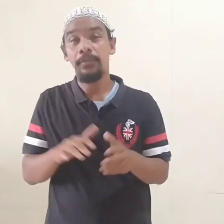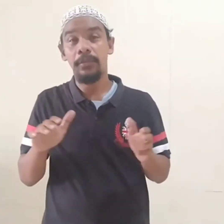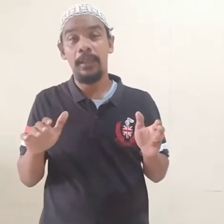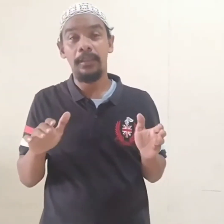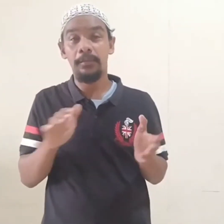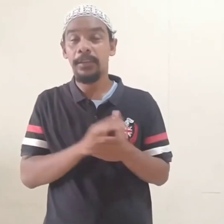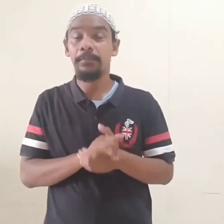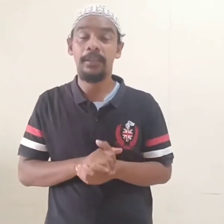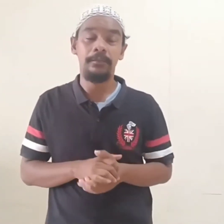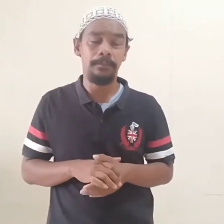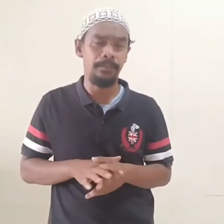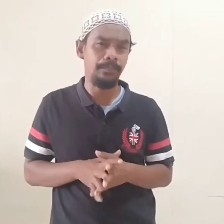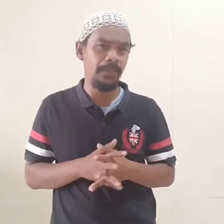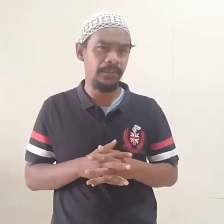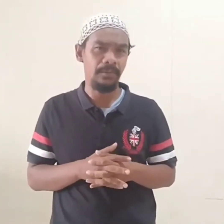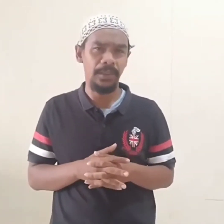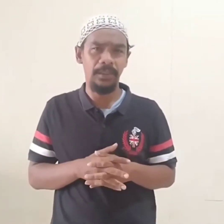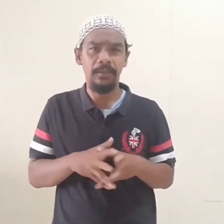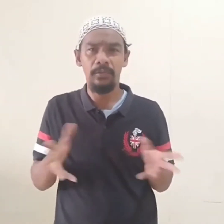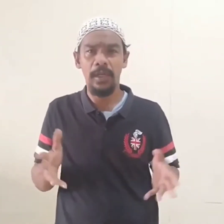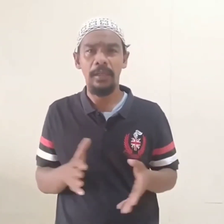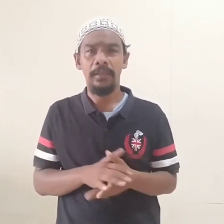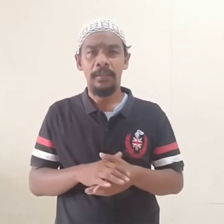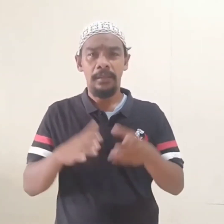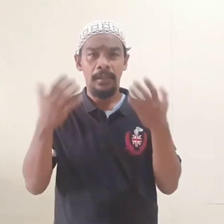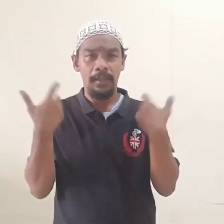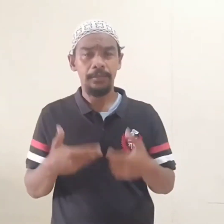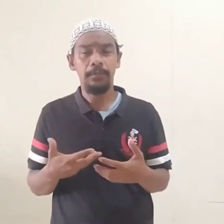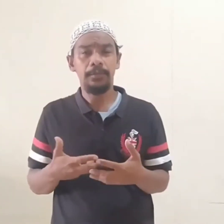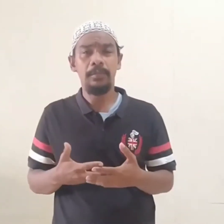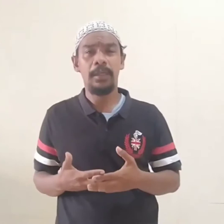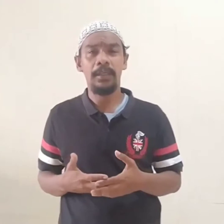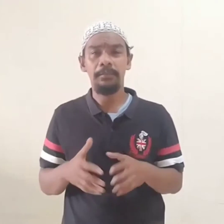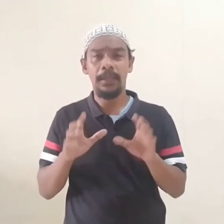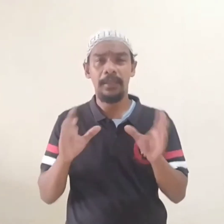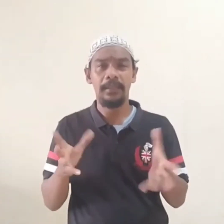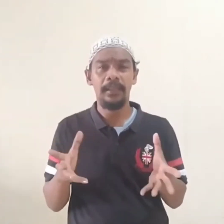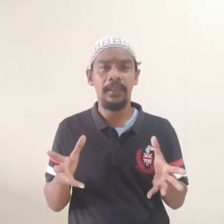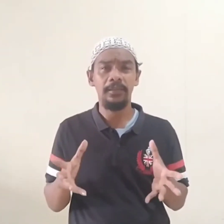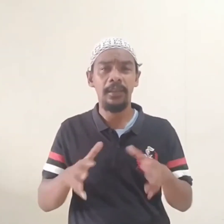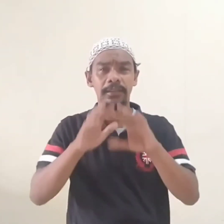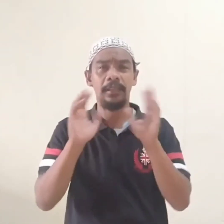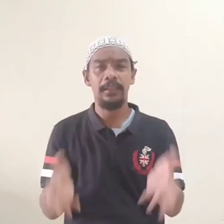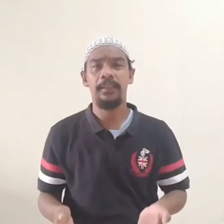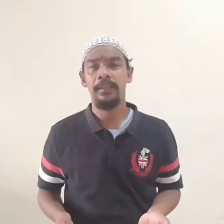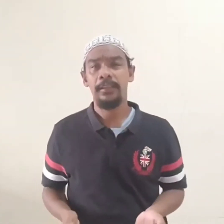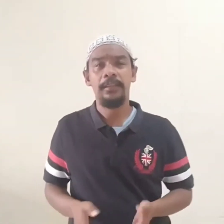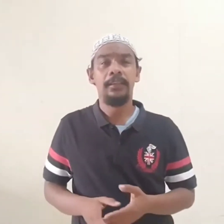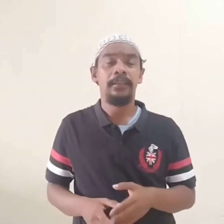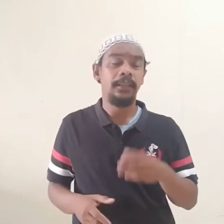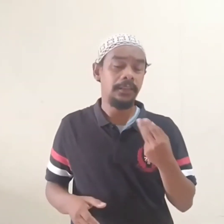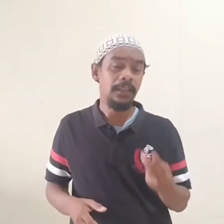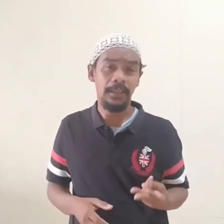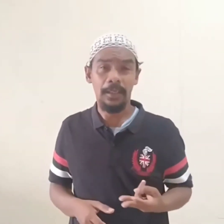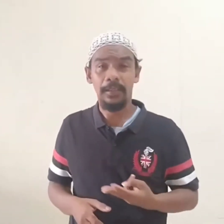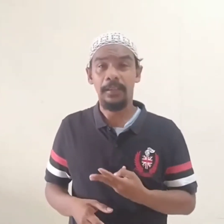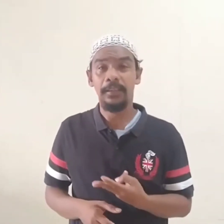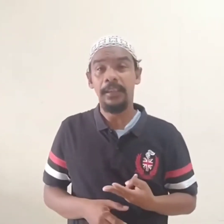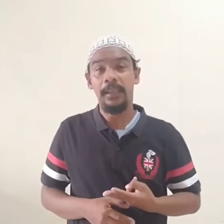untuk teman-teman MIT Nuri 2 harus mengutamakan pakaian renangnya itu yang syar'i. Yang ketiga